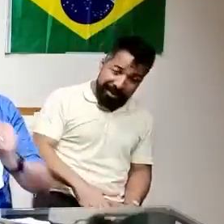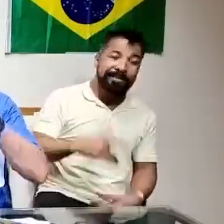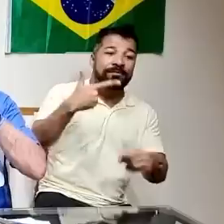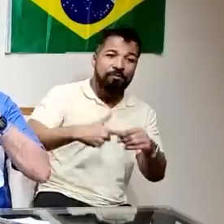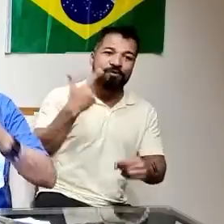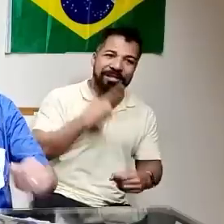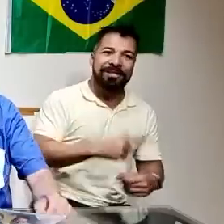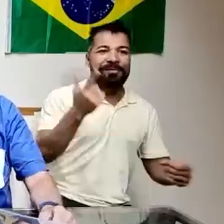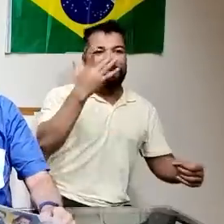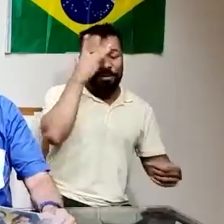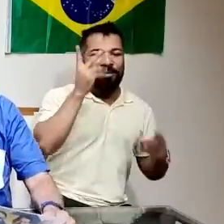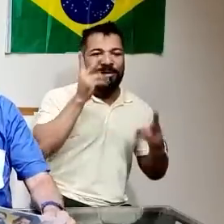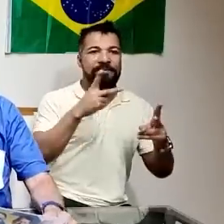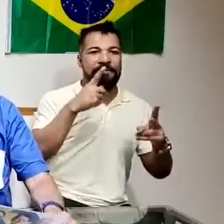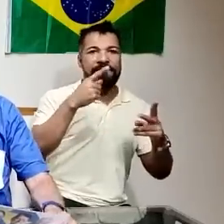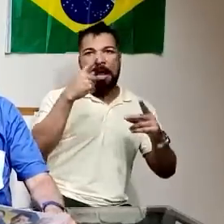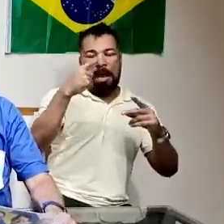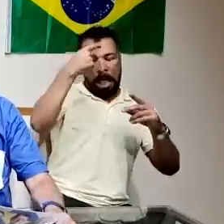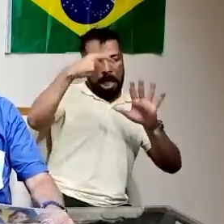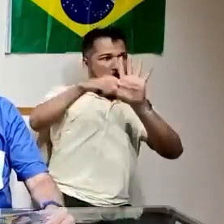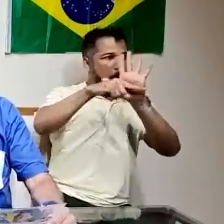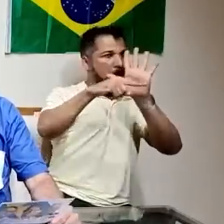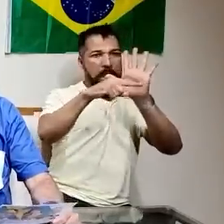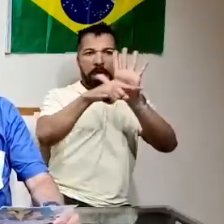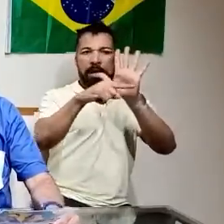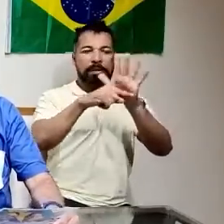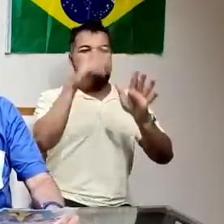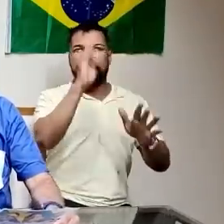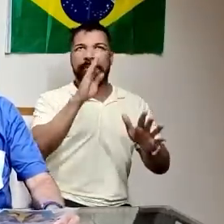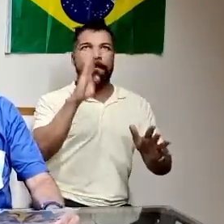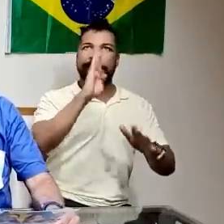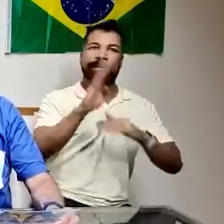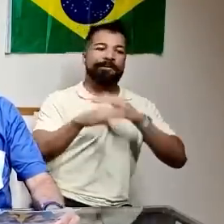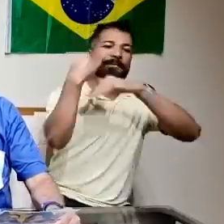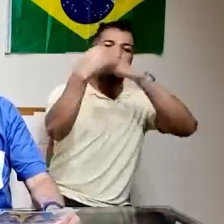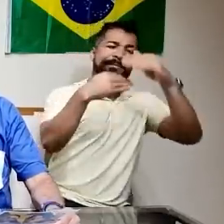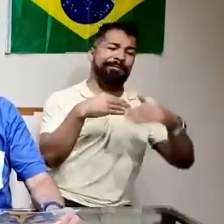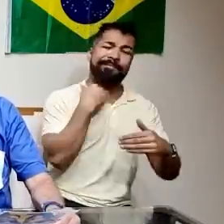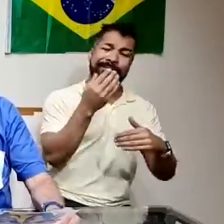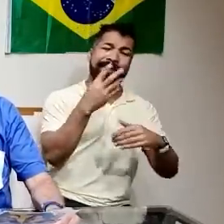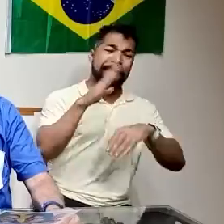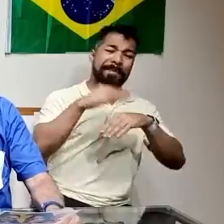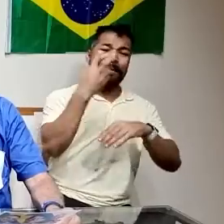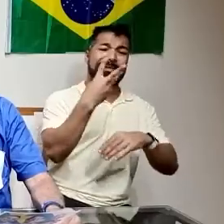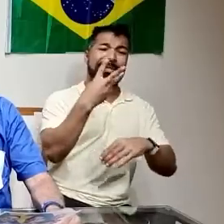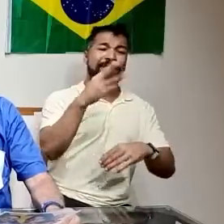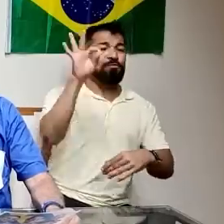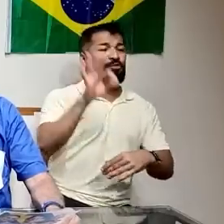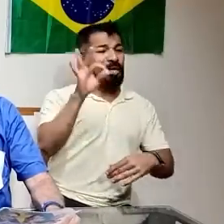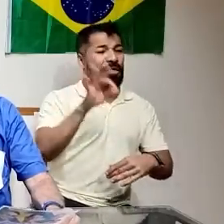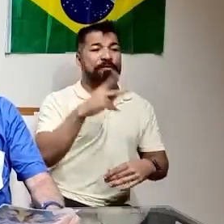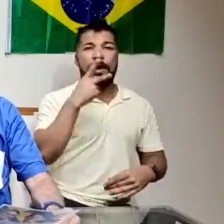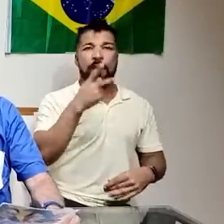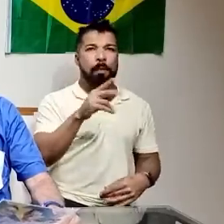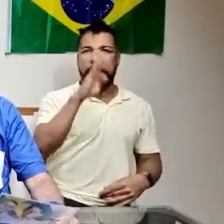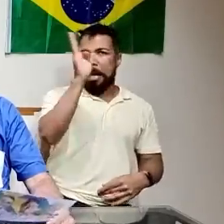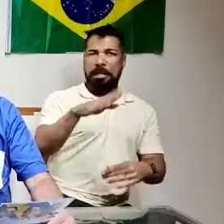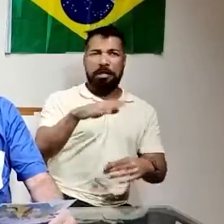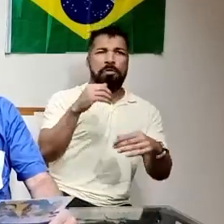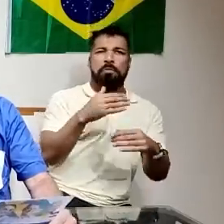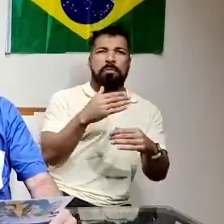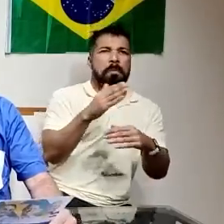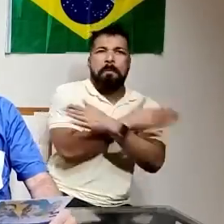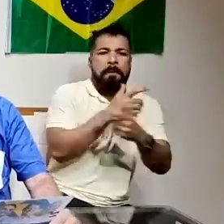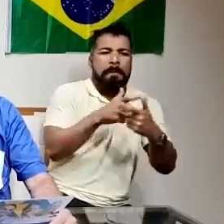E baixou bastante. E o pessoal sempre fazendo previsões erradas. O pessoal dizia que o Brasil não ia crescer esse ano e vai crescer mais de 3%. Dizia que a gente não ia gerar emprego e criamos